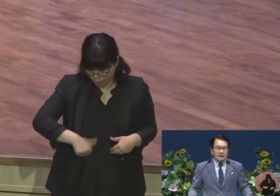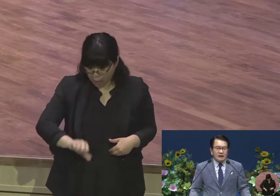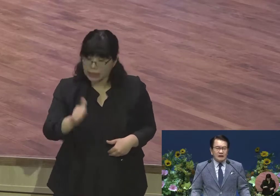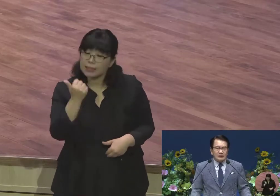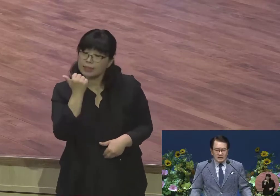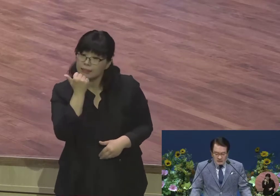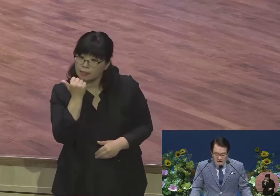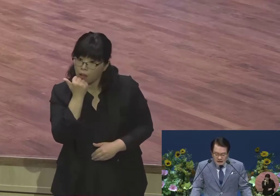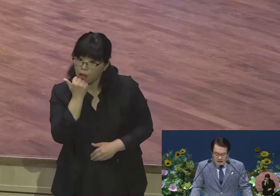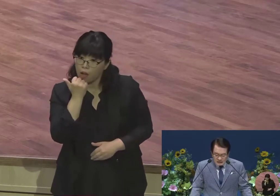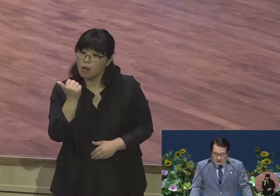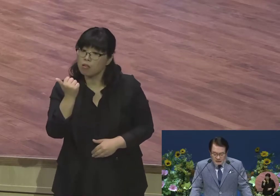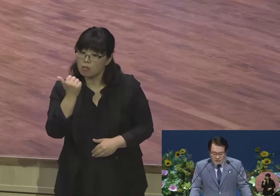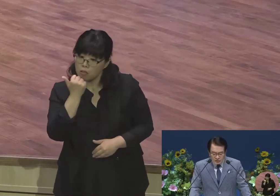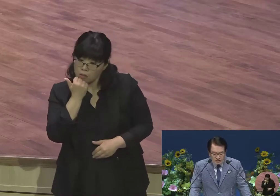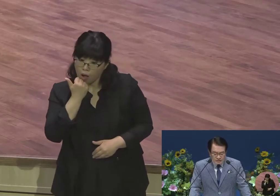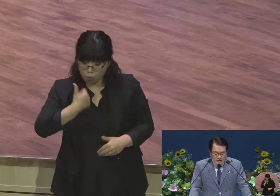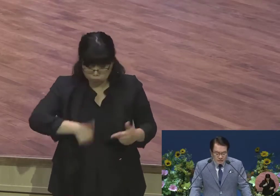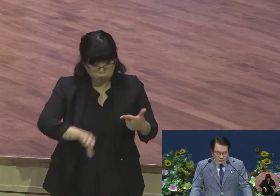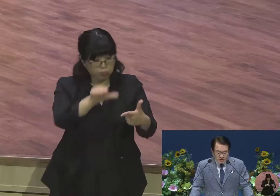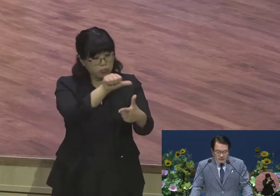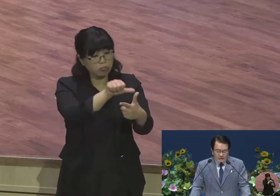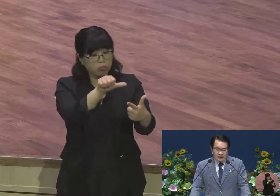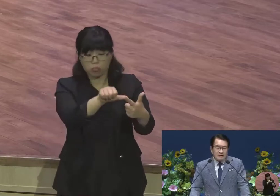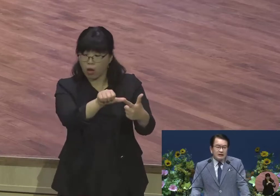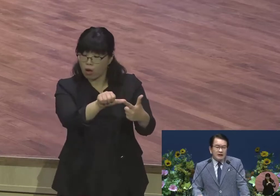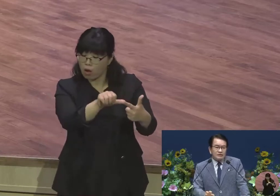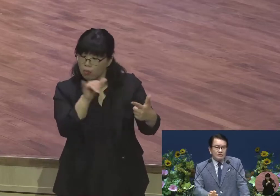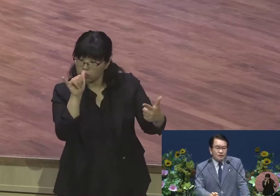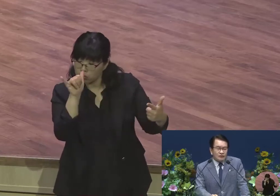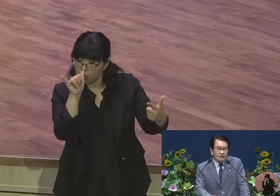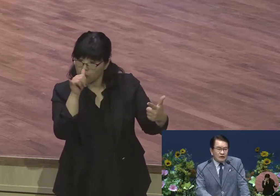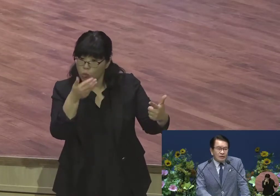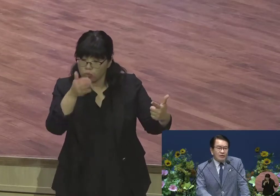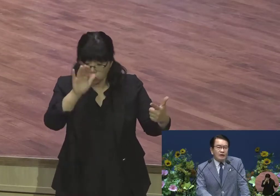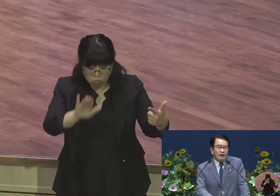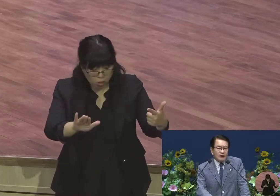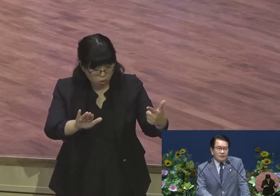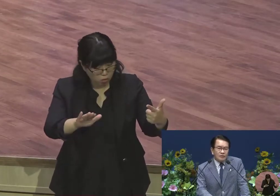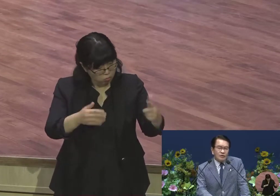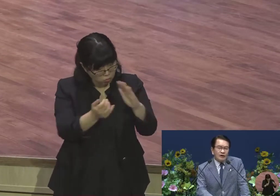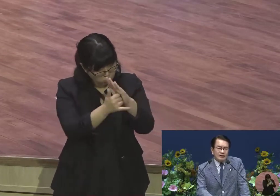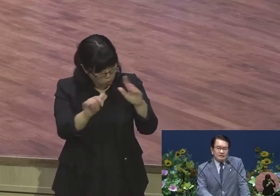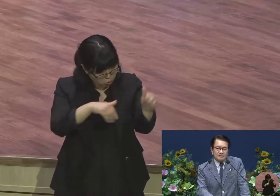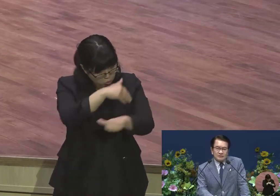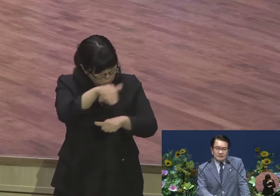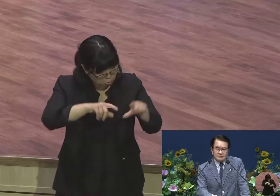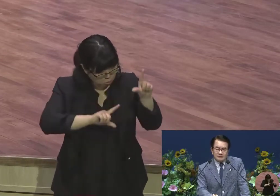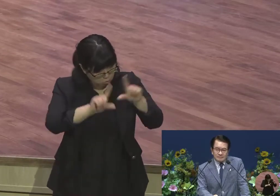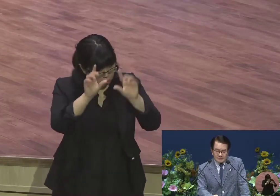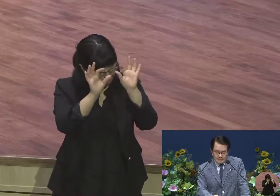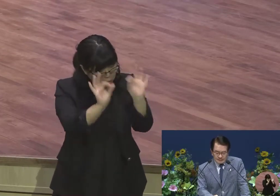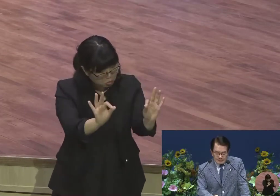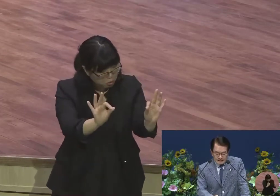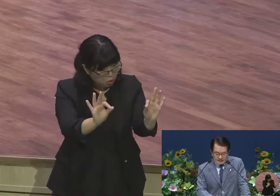가족이 다 은약을 놓치고 자기의 소견대로 행동을 했습니다.